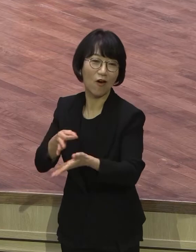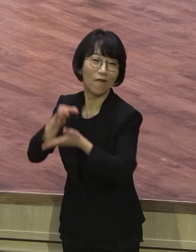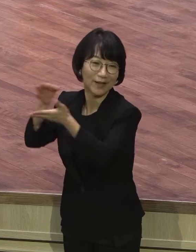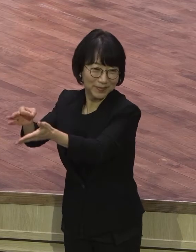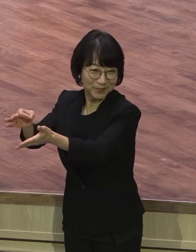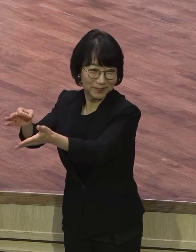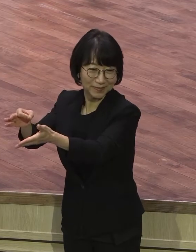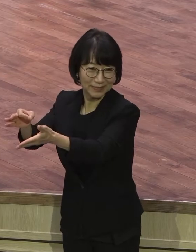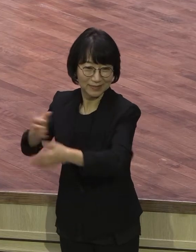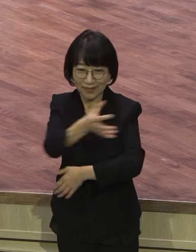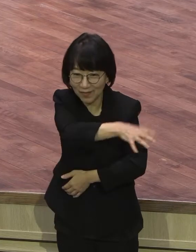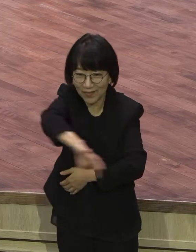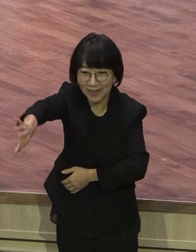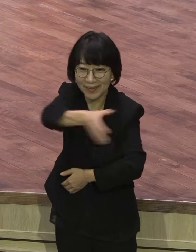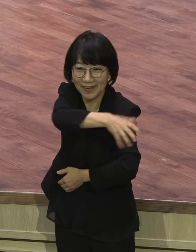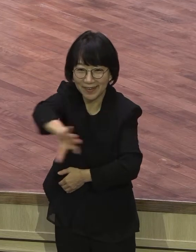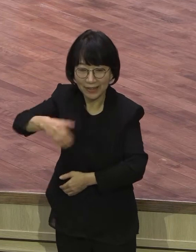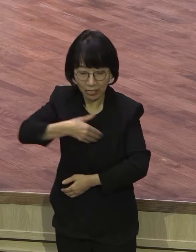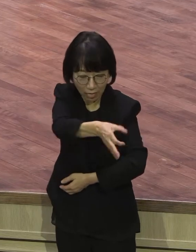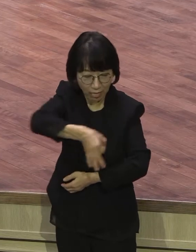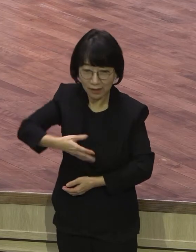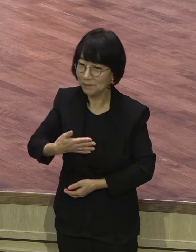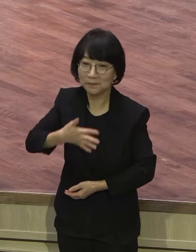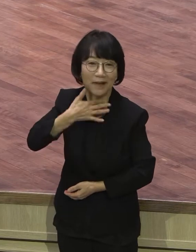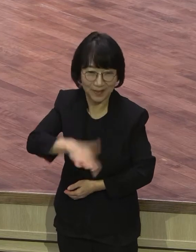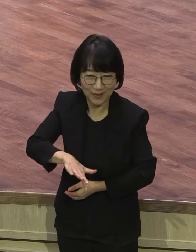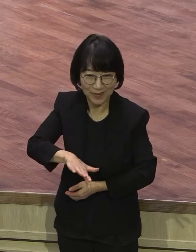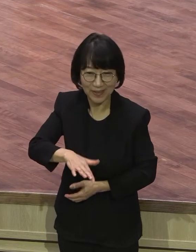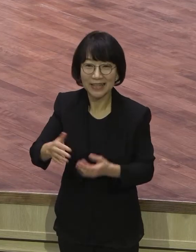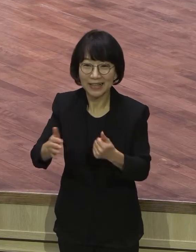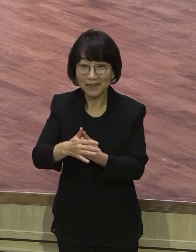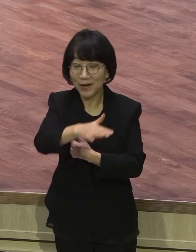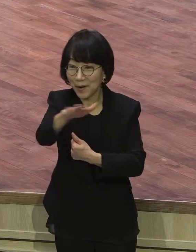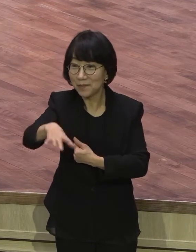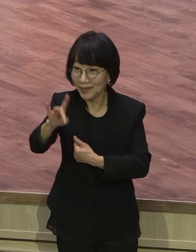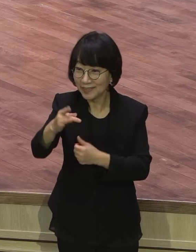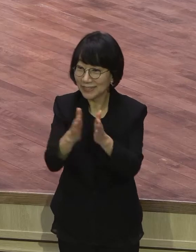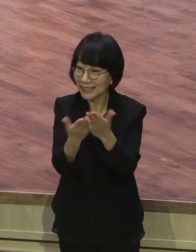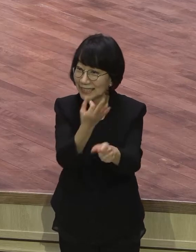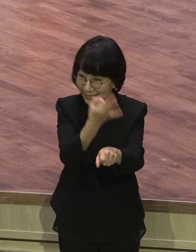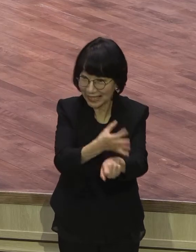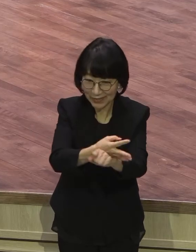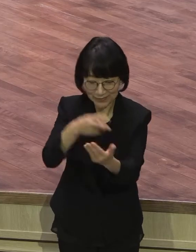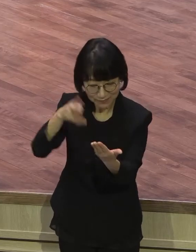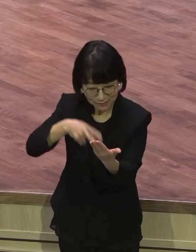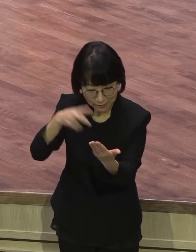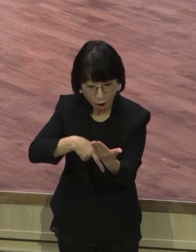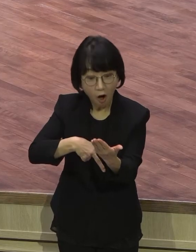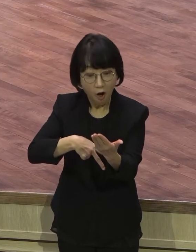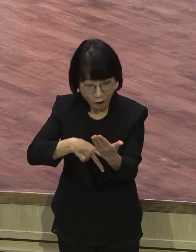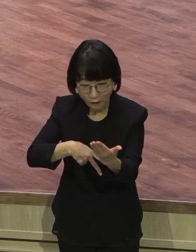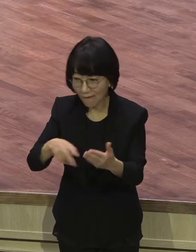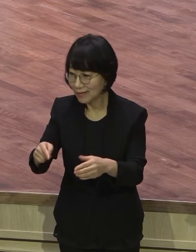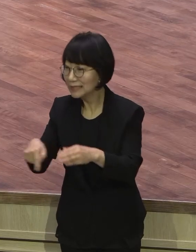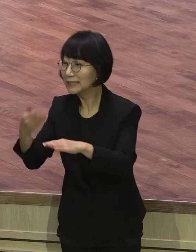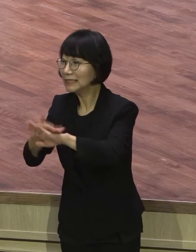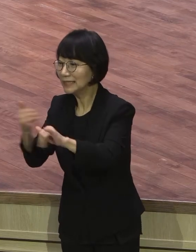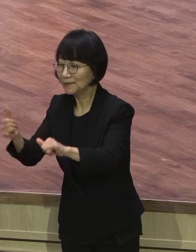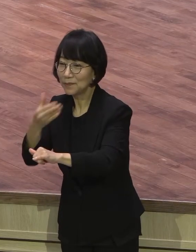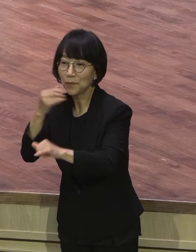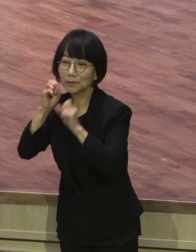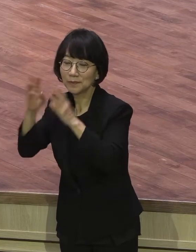헌금한다 그걸 생각하고 여러분 먼저 구입해서 읽어보시고 이걸 주위의 사람들에게 그렇게 복음을 위해서